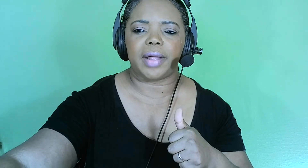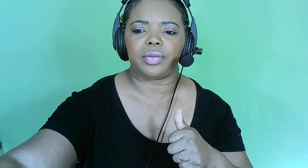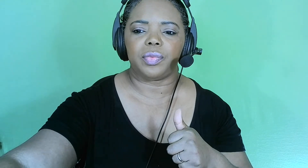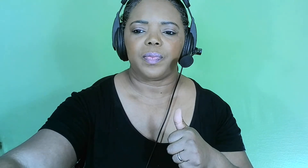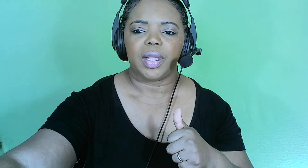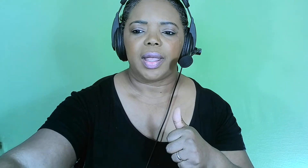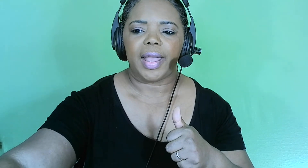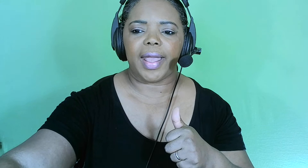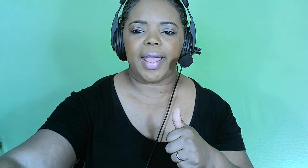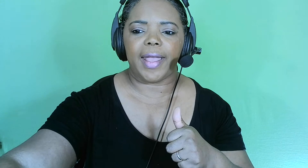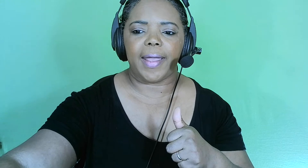certo?